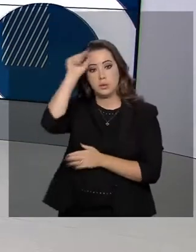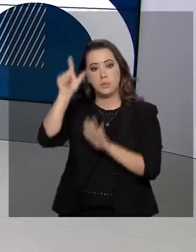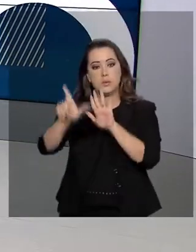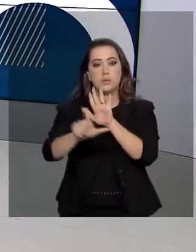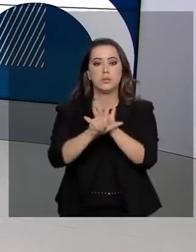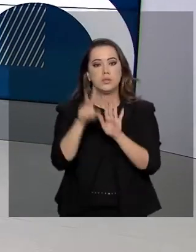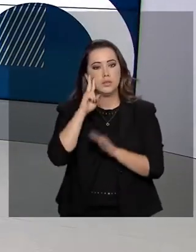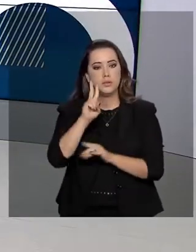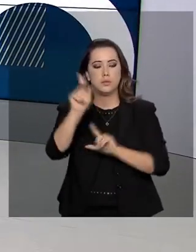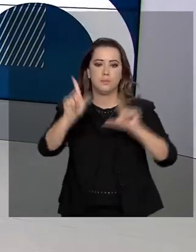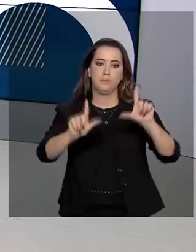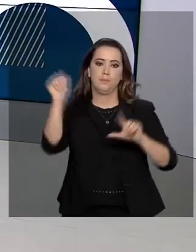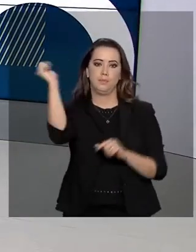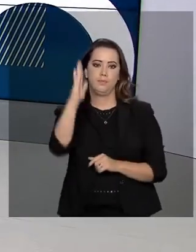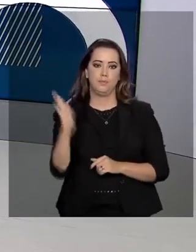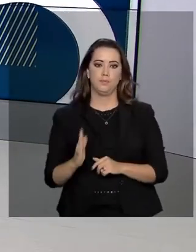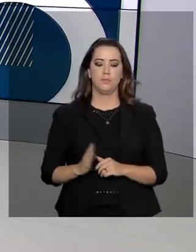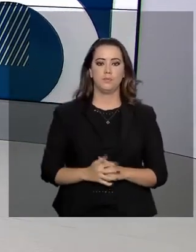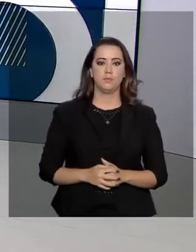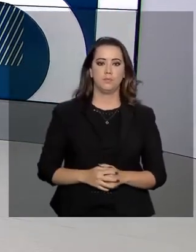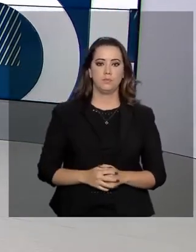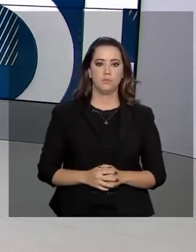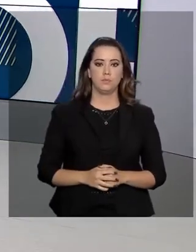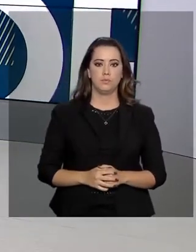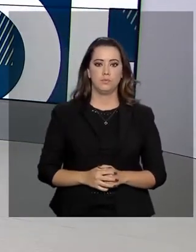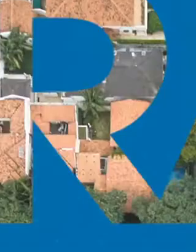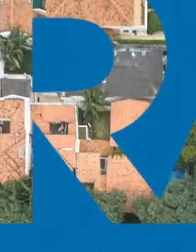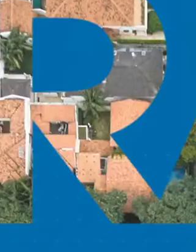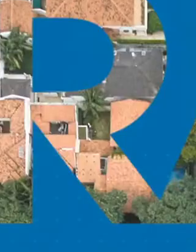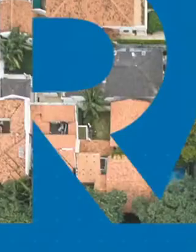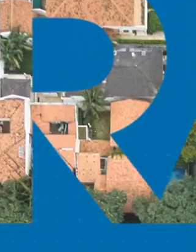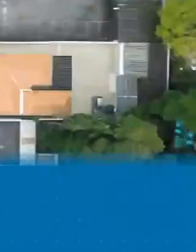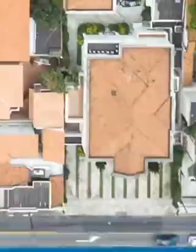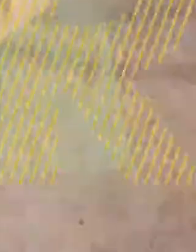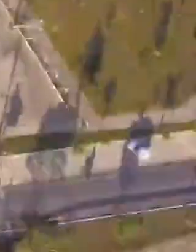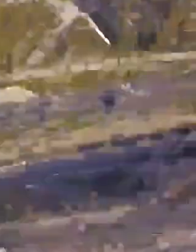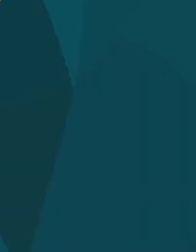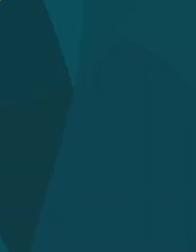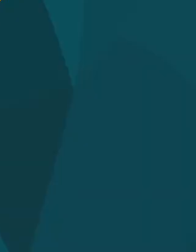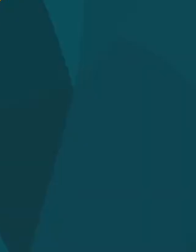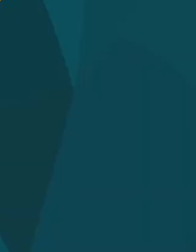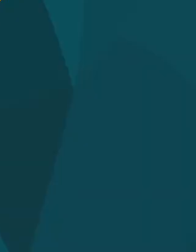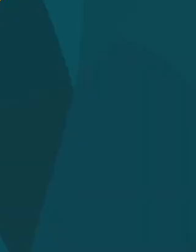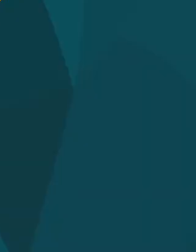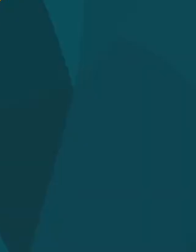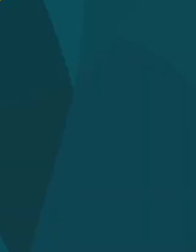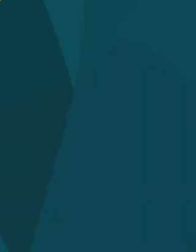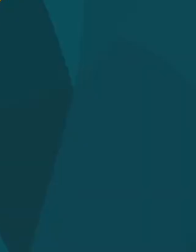Continue agora com a programação da TV Brasil.